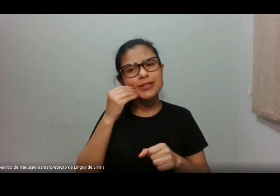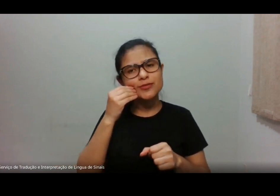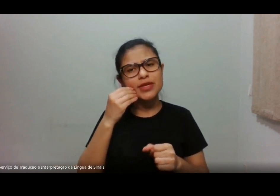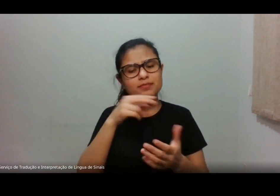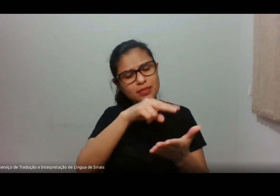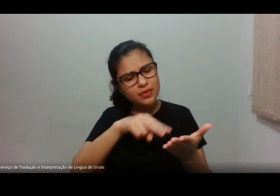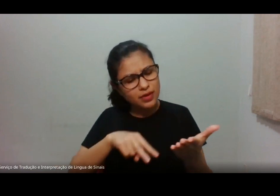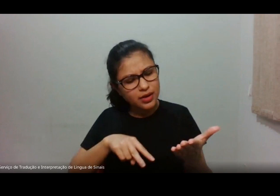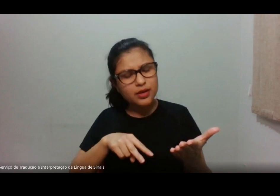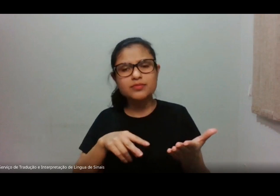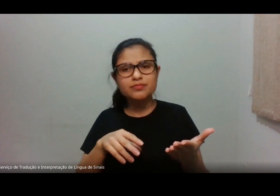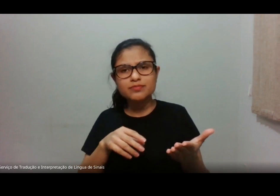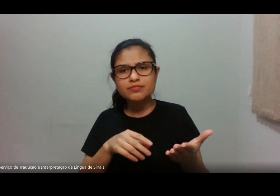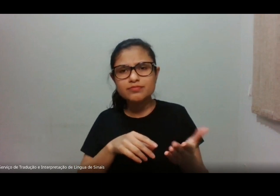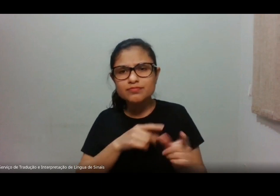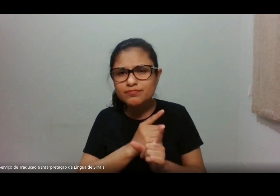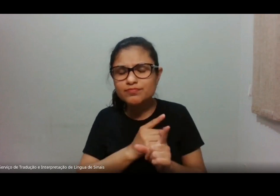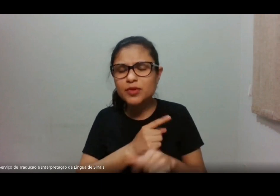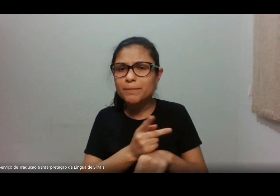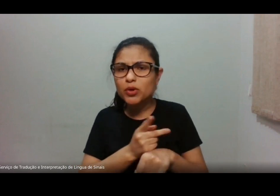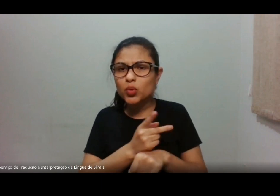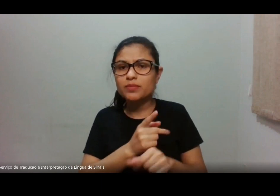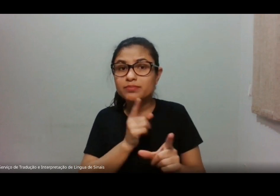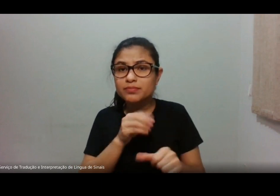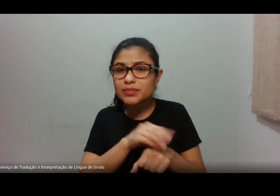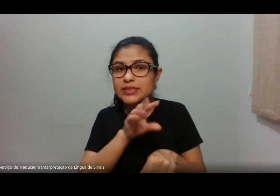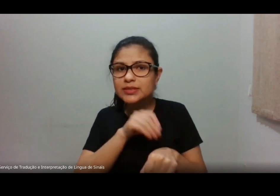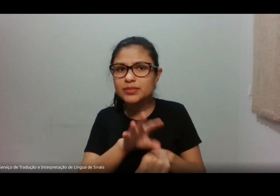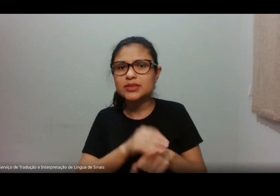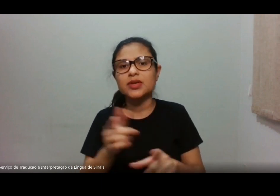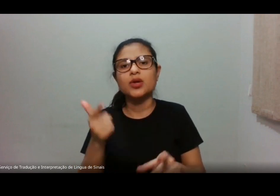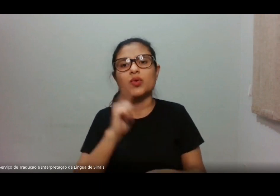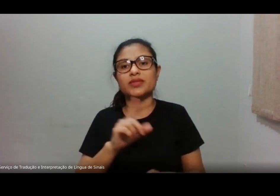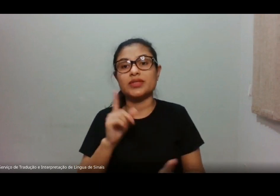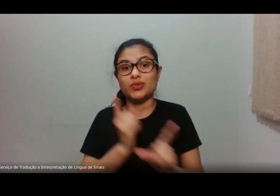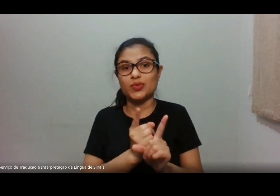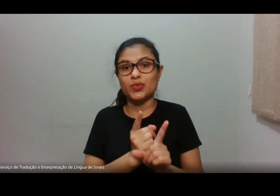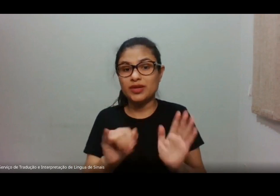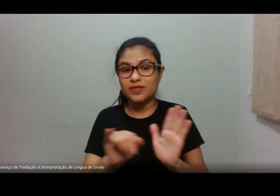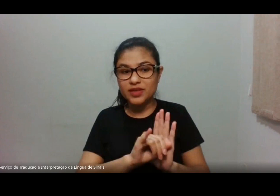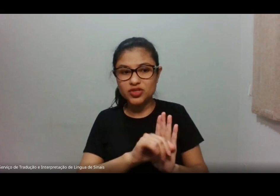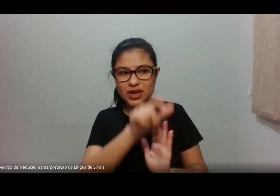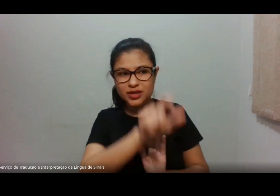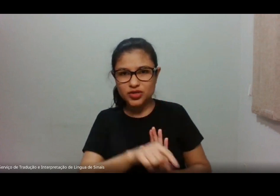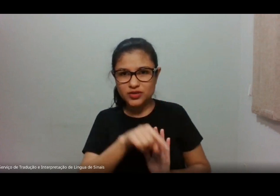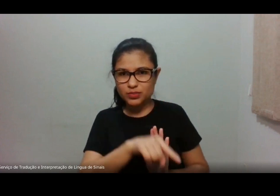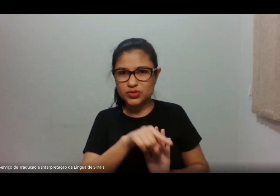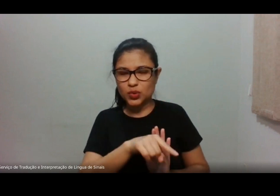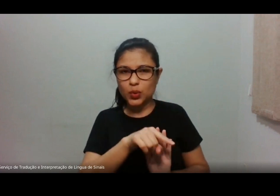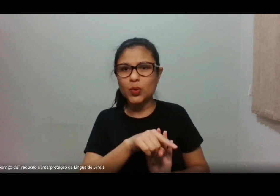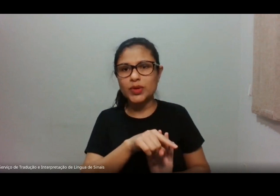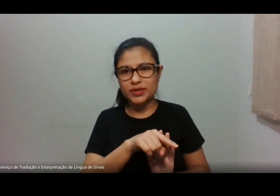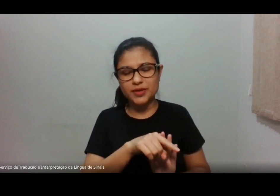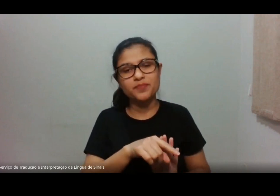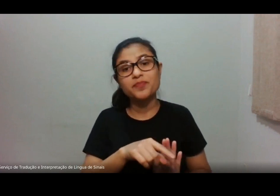pistas para chegar até a identidade do indivíduo real, que decide duplicar-se em ser